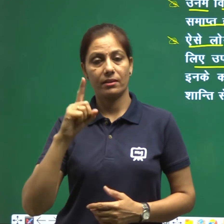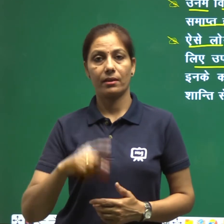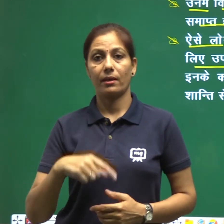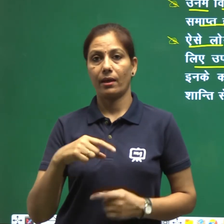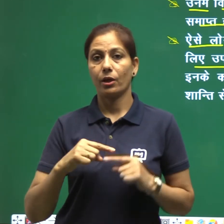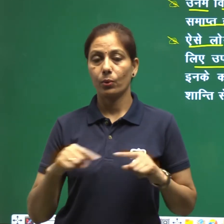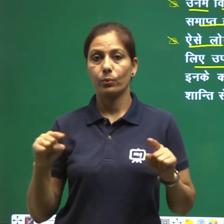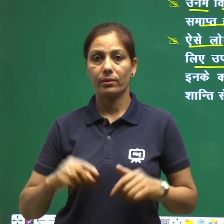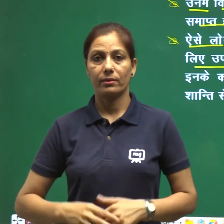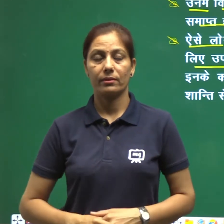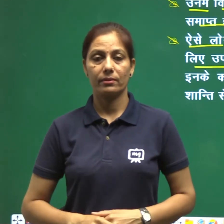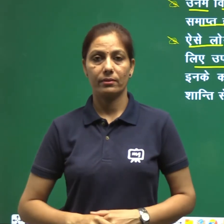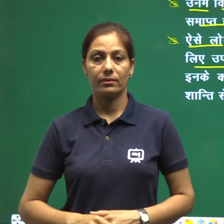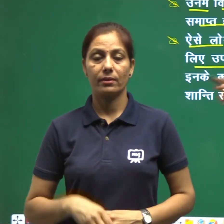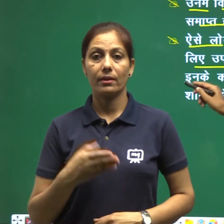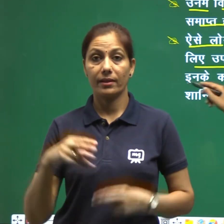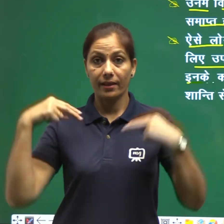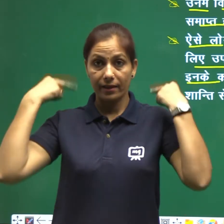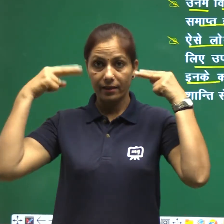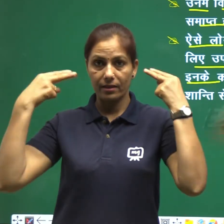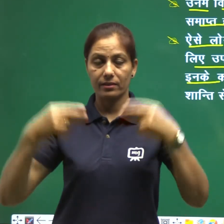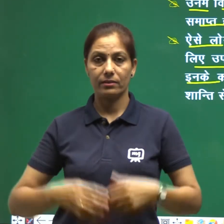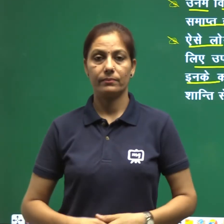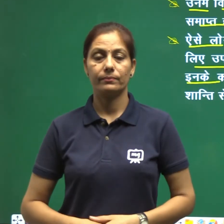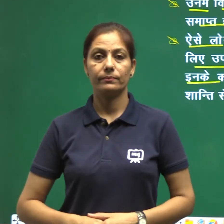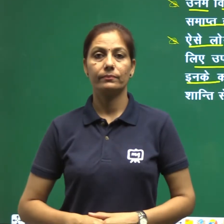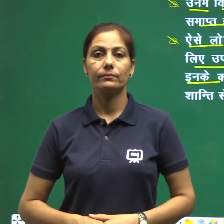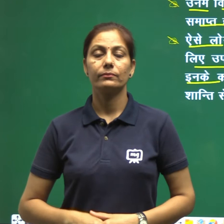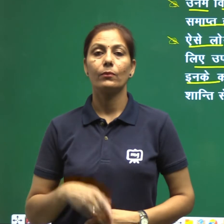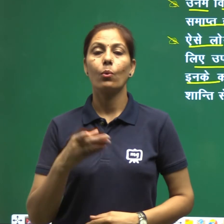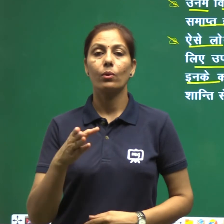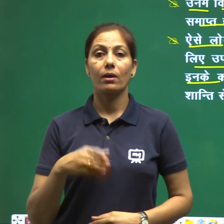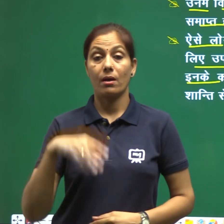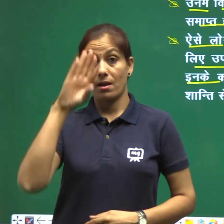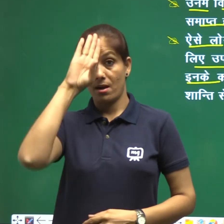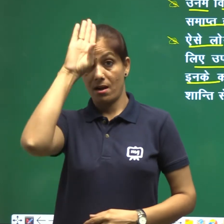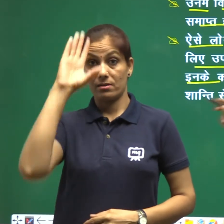क्योंकि इनके कारण उनका राज